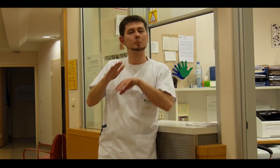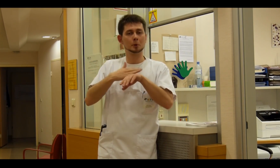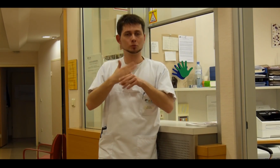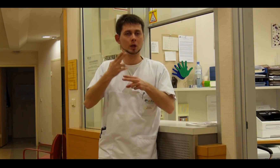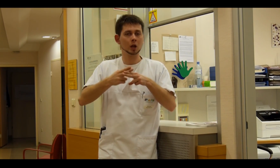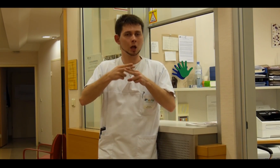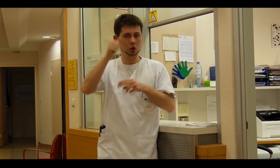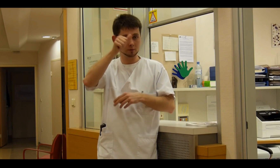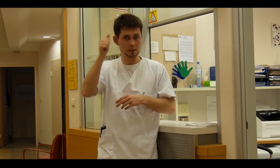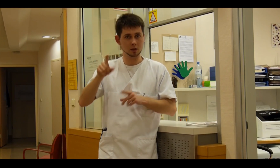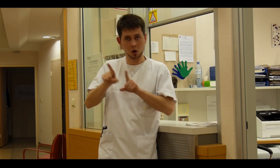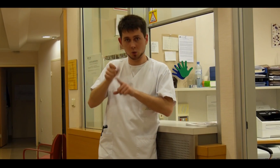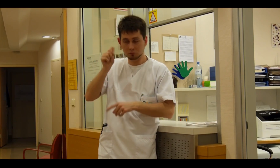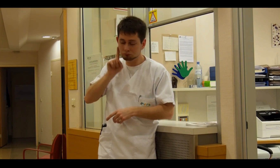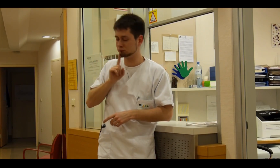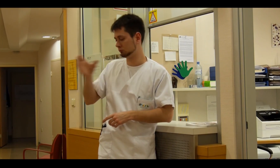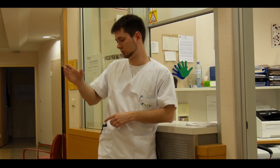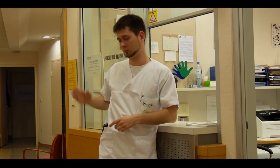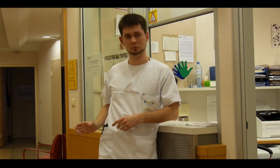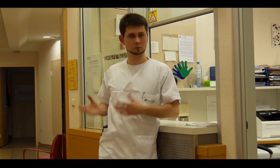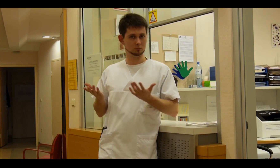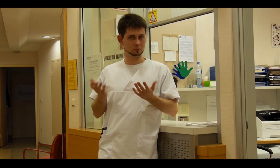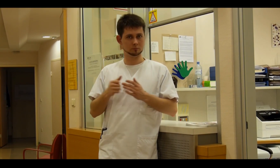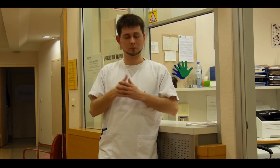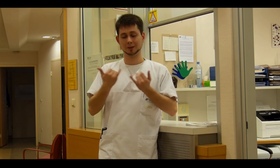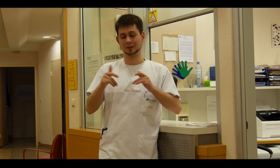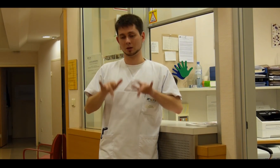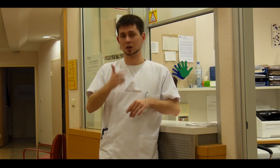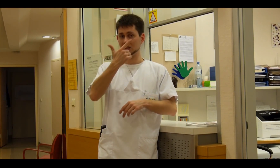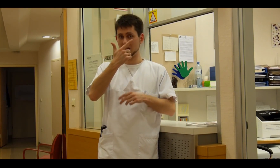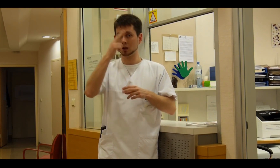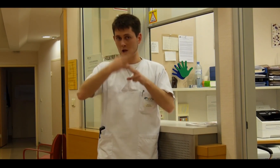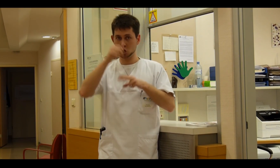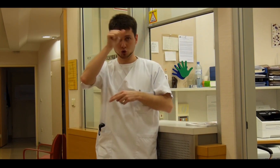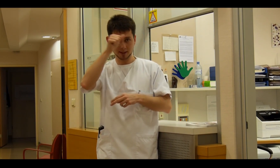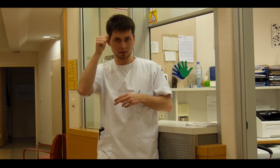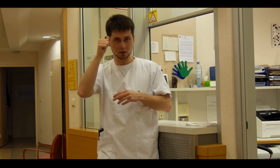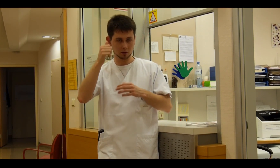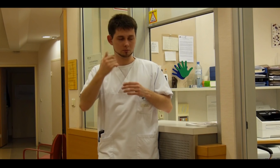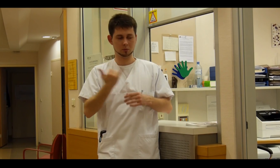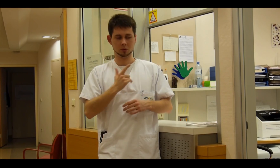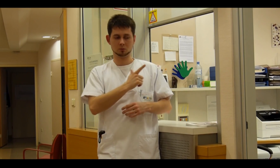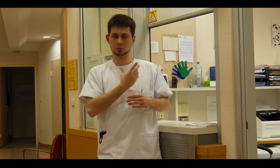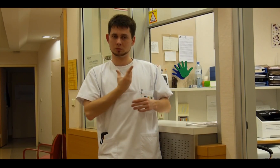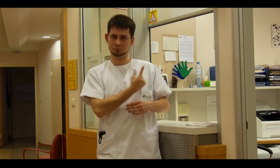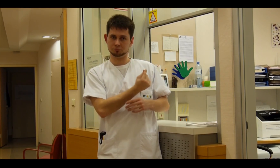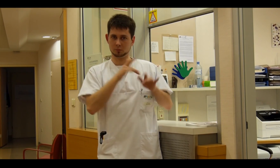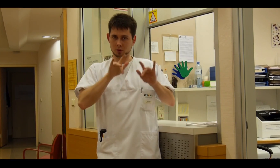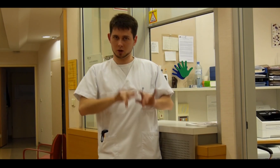Gehörlose hier arbeiten. Zum Beispiel noch eine gehörlose Krankenpflegerin. Im Moment sind zwei hörende